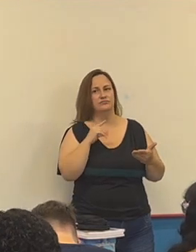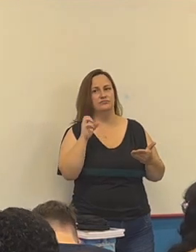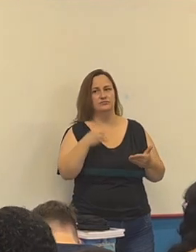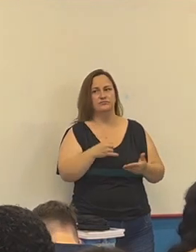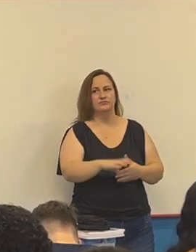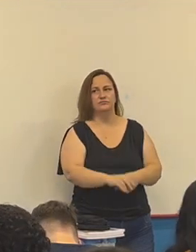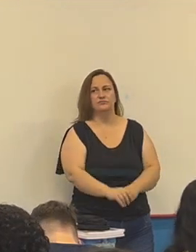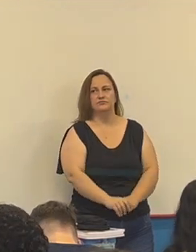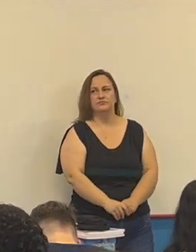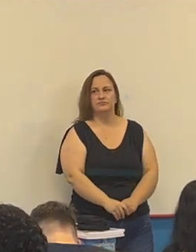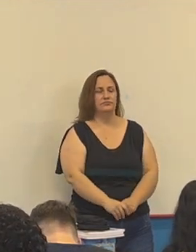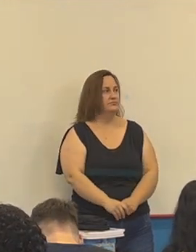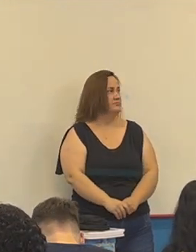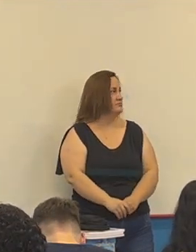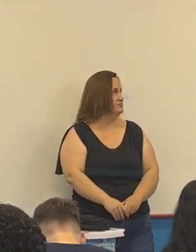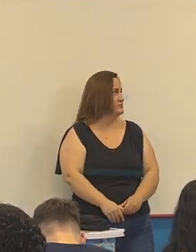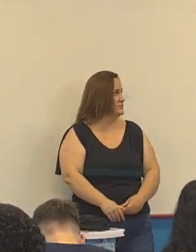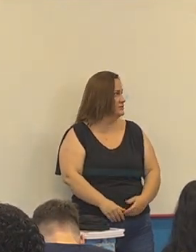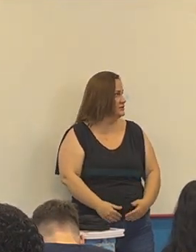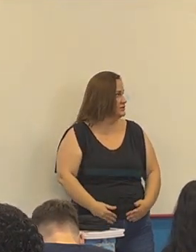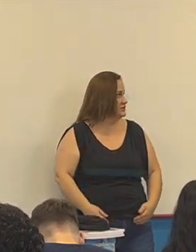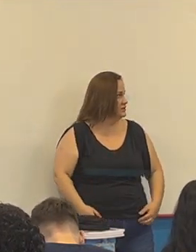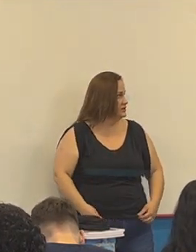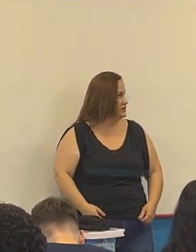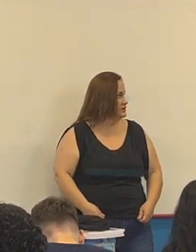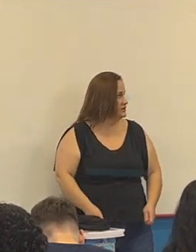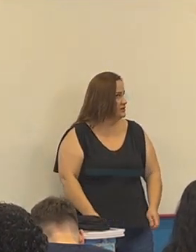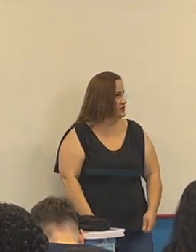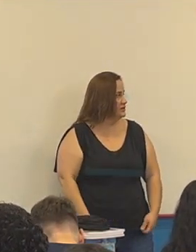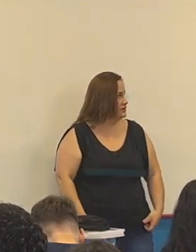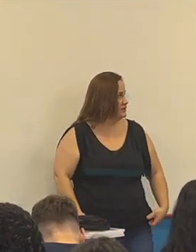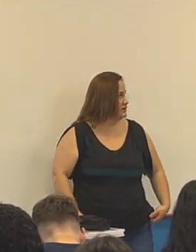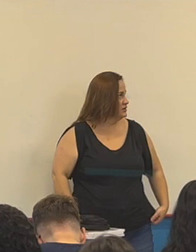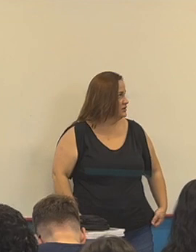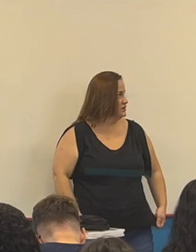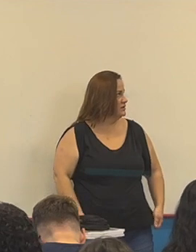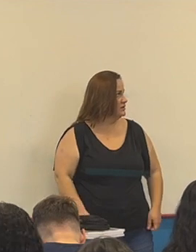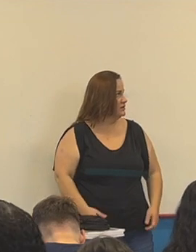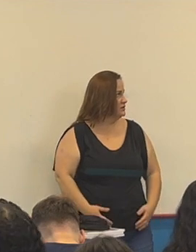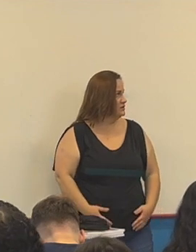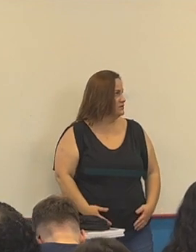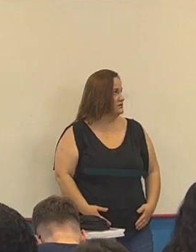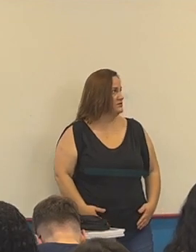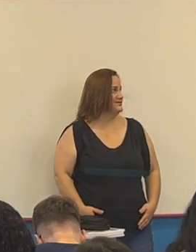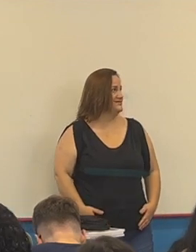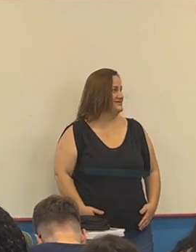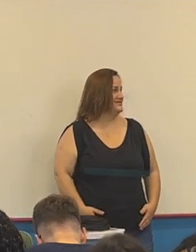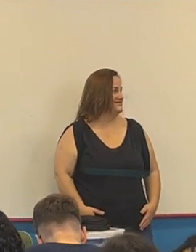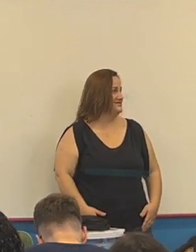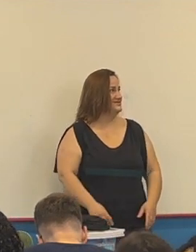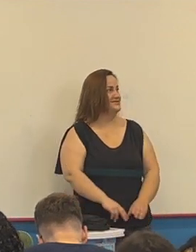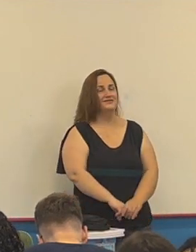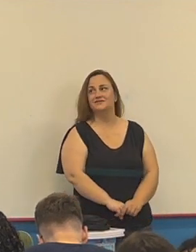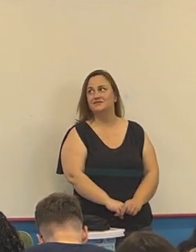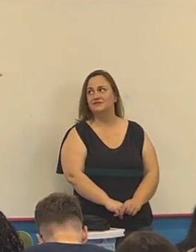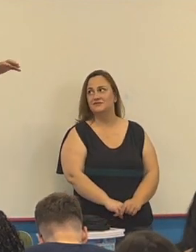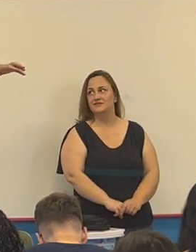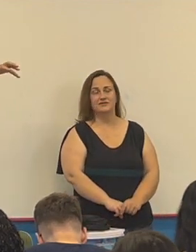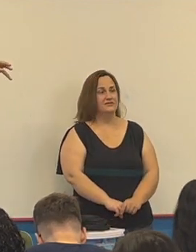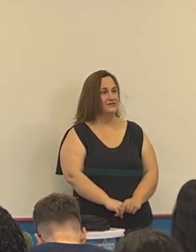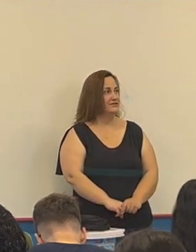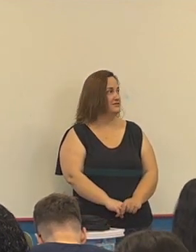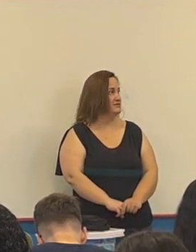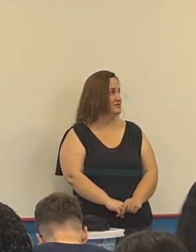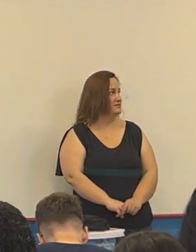muito intensa. Então, é justamente para mostrar essa junção de dois mundos, de escravizados, que tinham uma